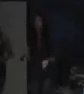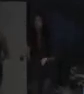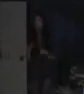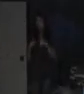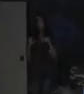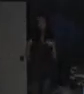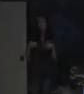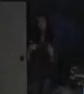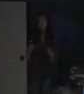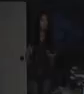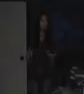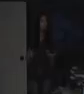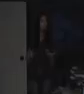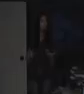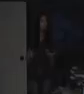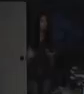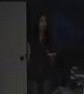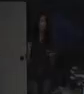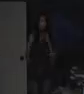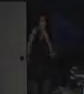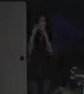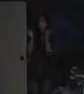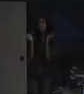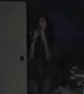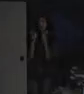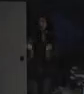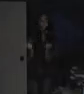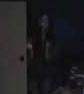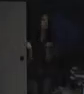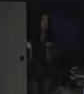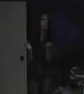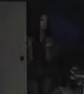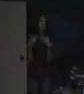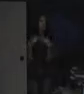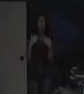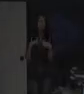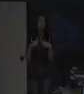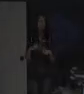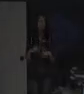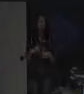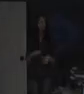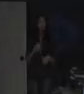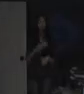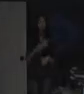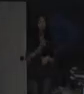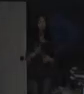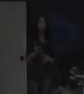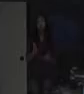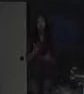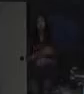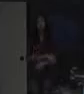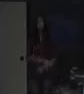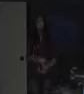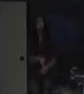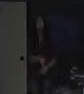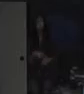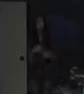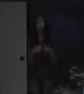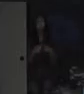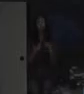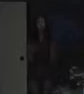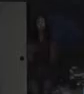quadra, né, um ginásio, algum lugar que não fosse referência o endereço, porque a gente estará aí